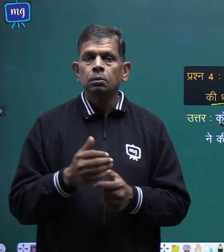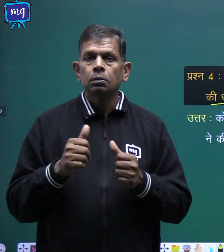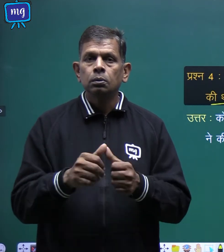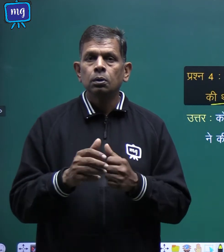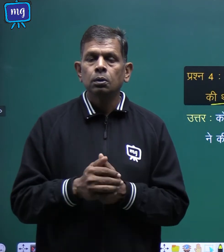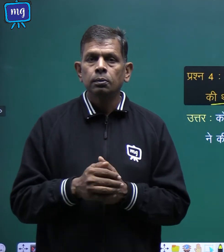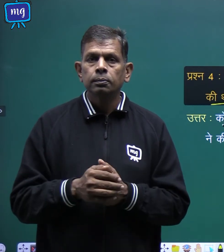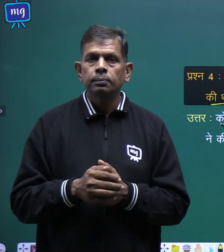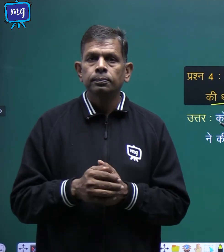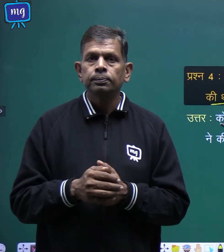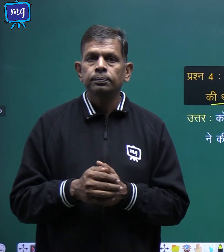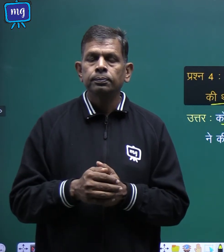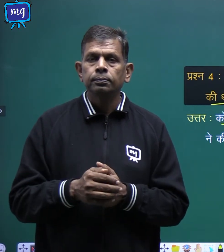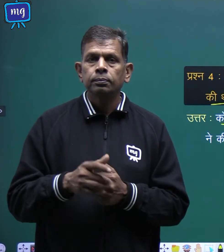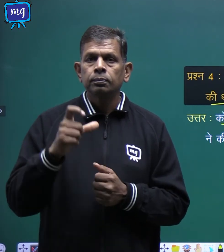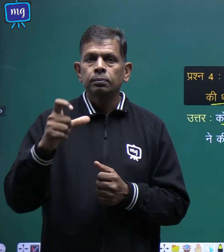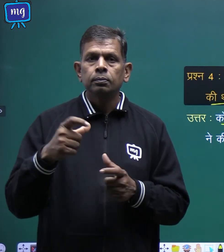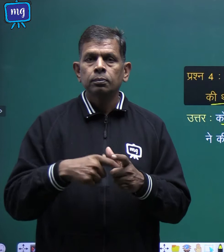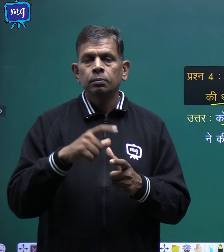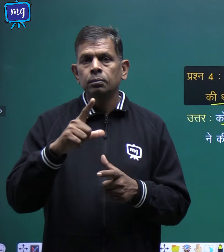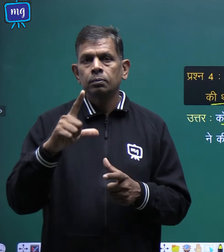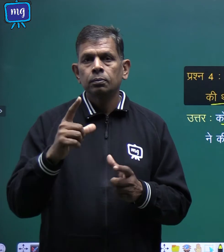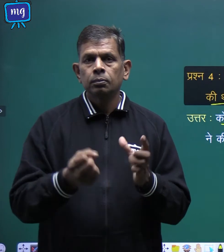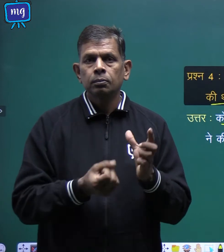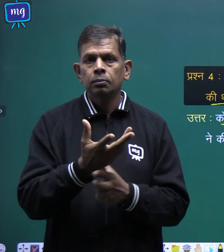उत्तर, कोशिका की खोज